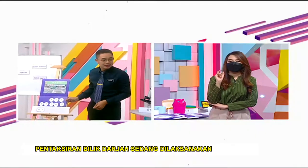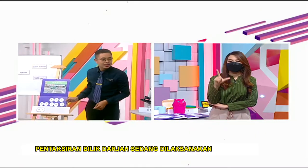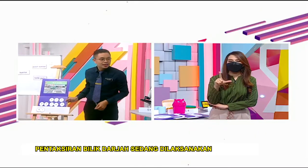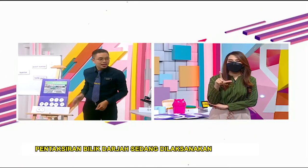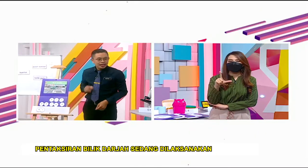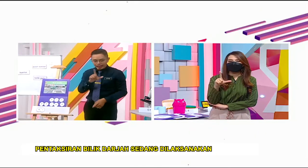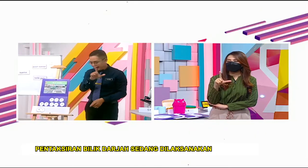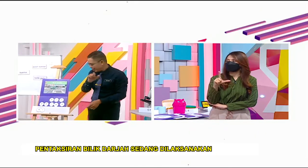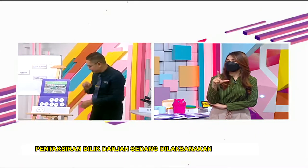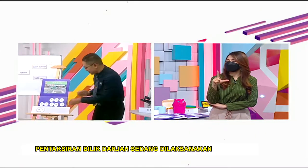L. L.